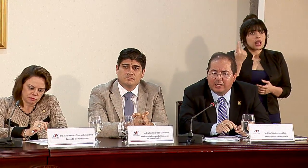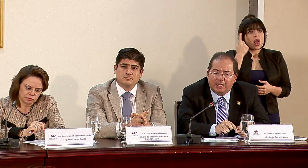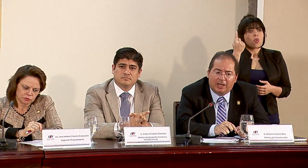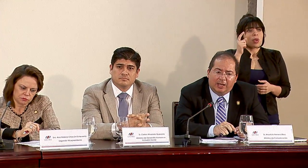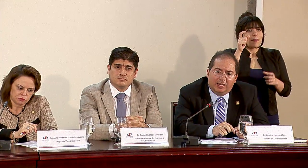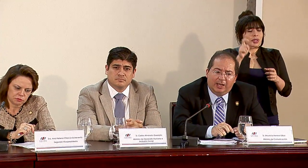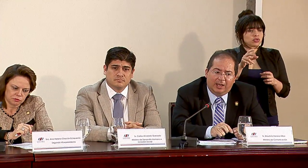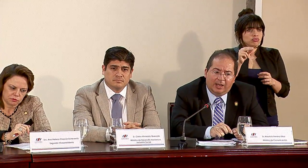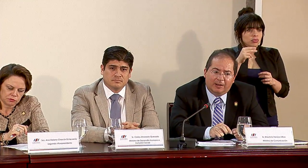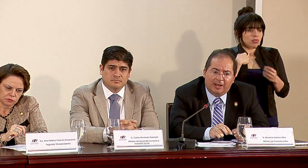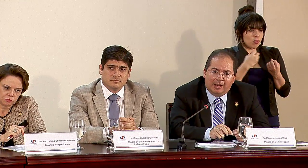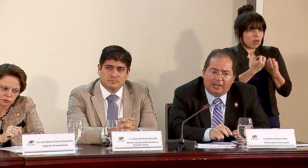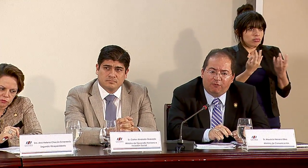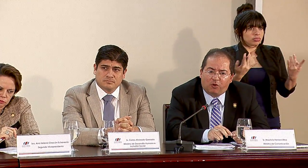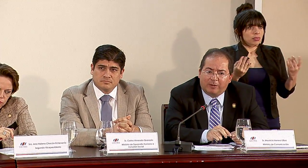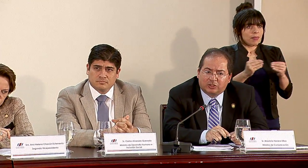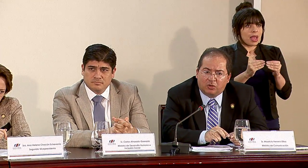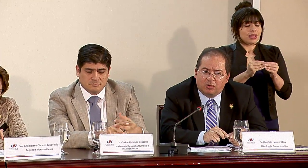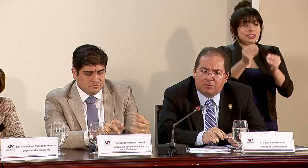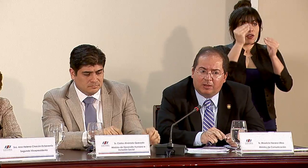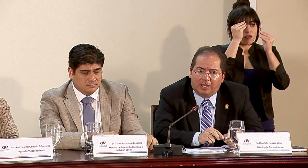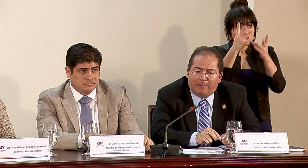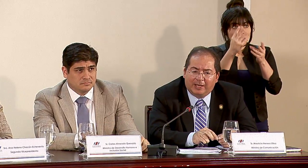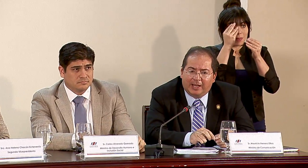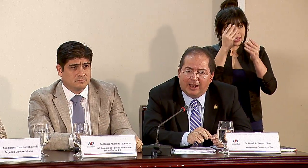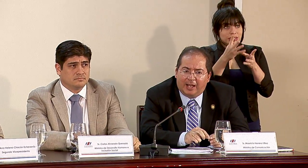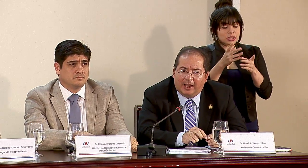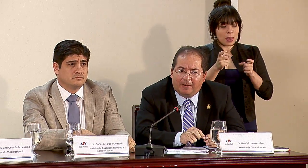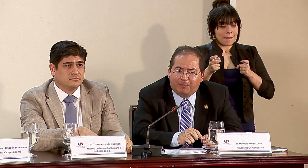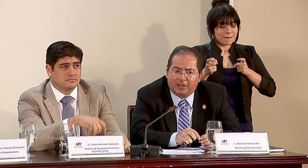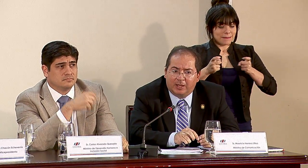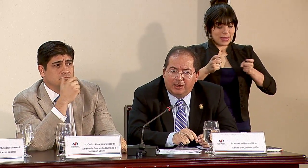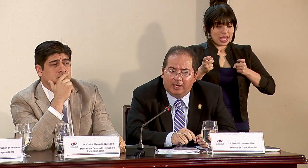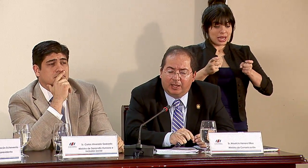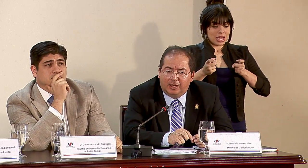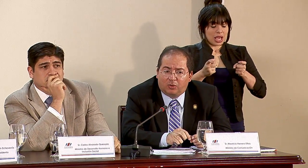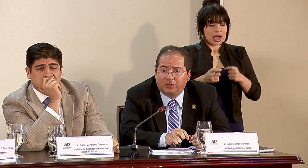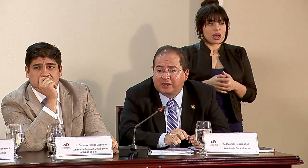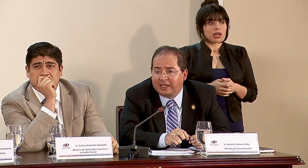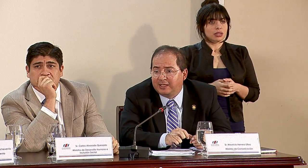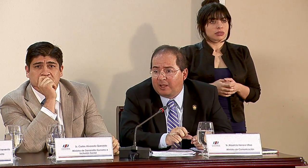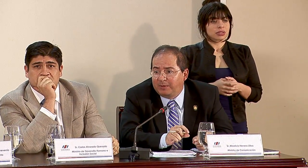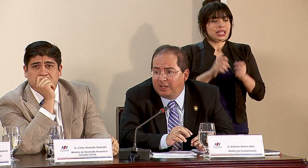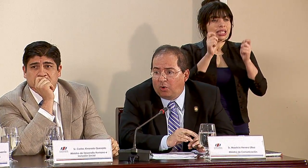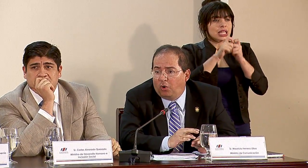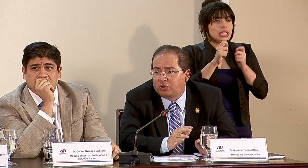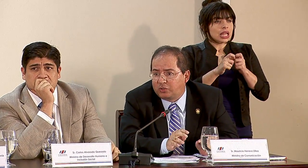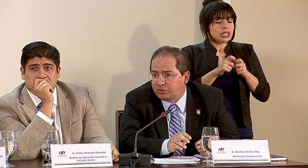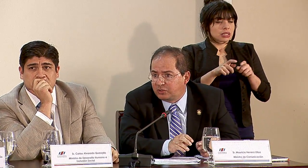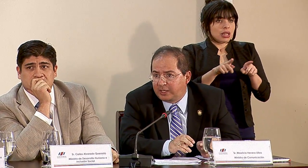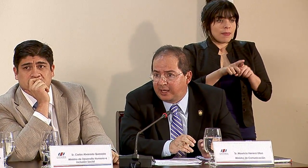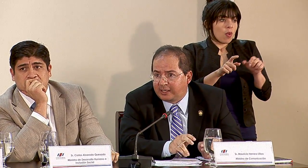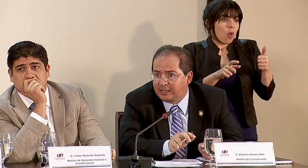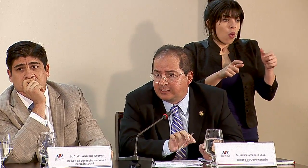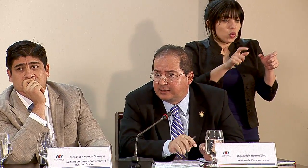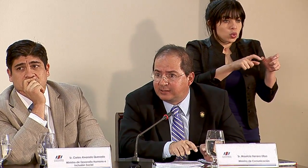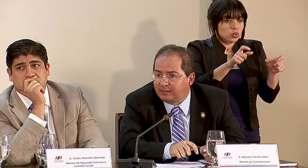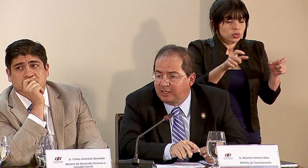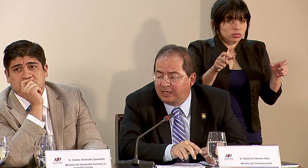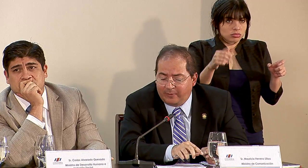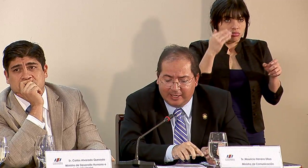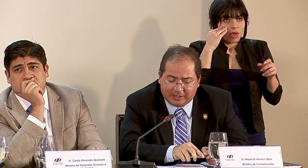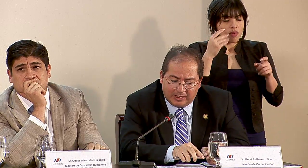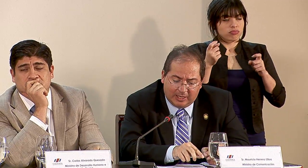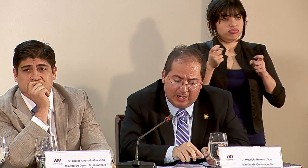persona la información la maneja con detalle también otros jerarcas